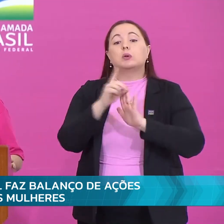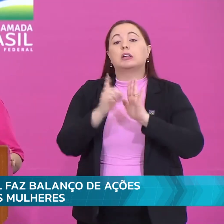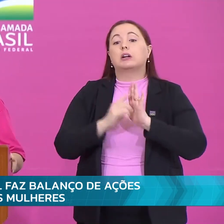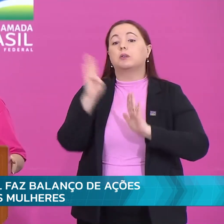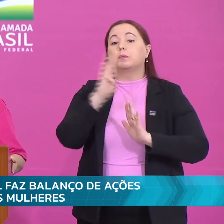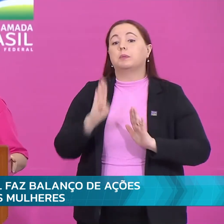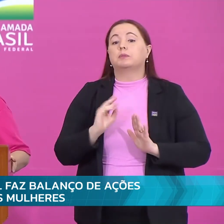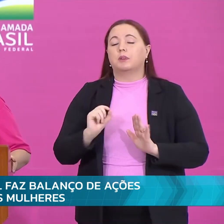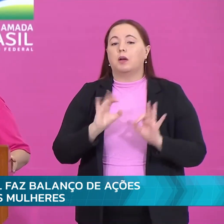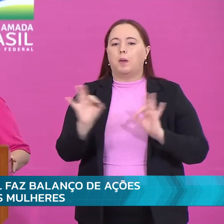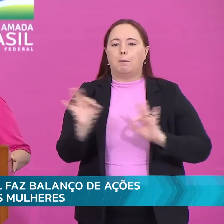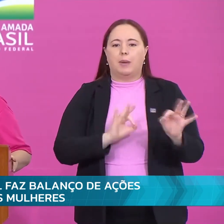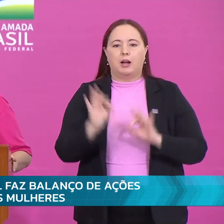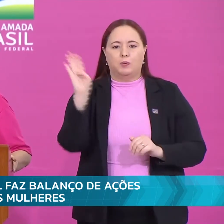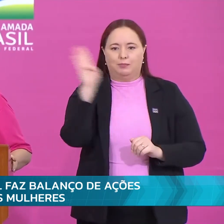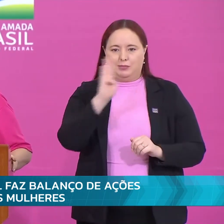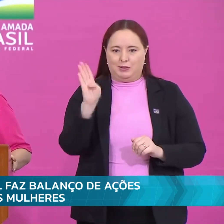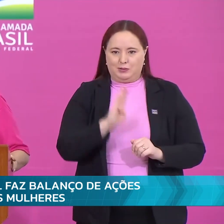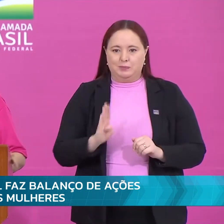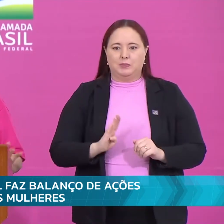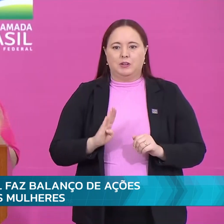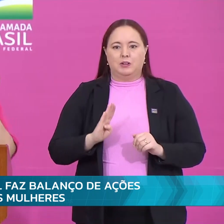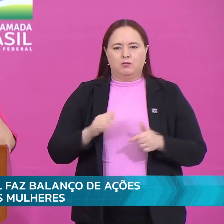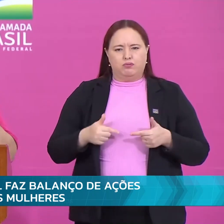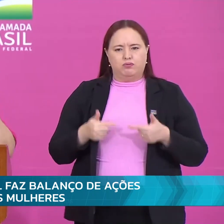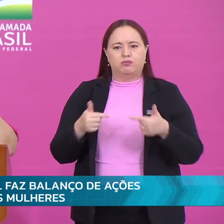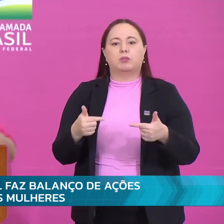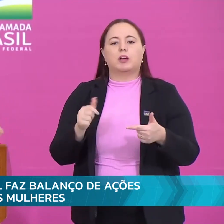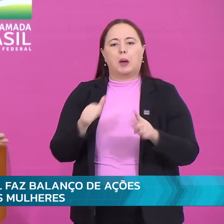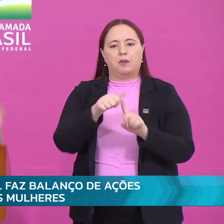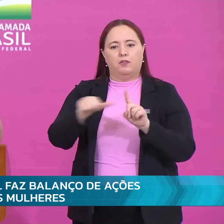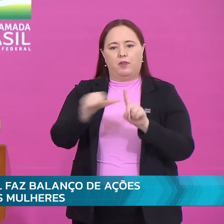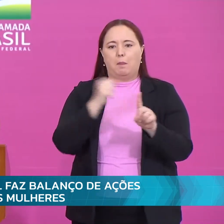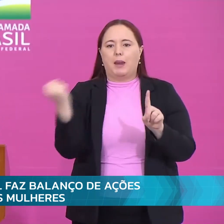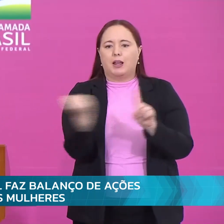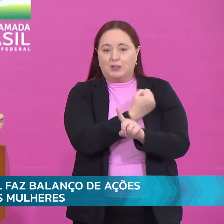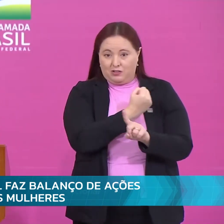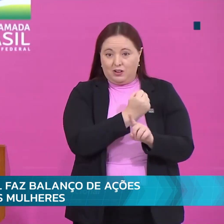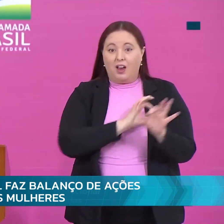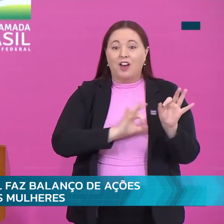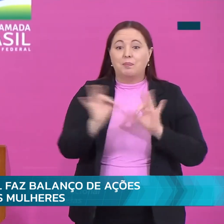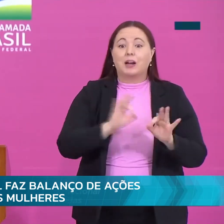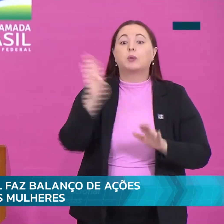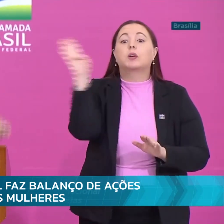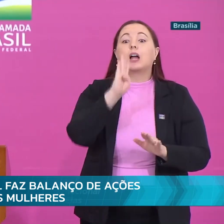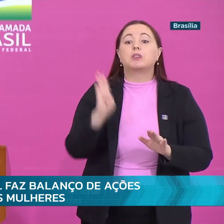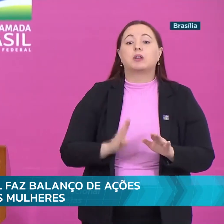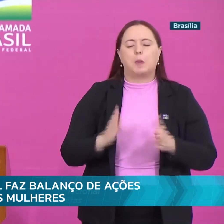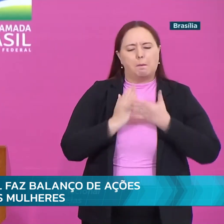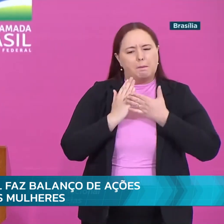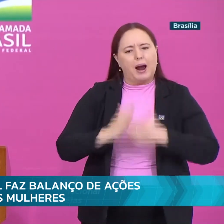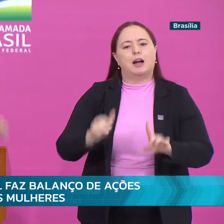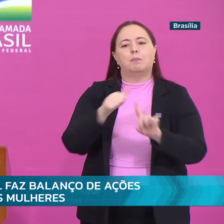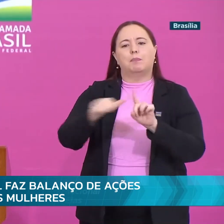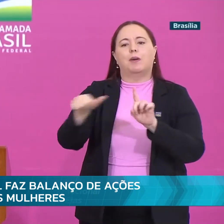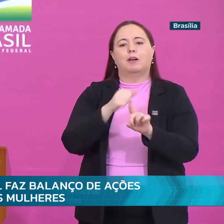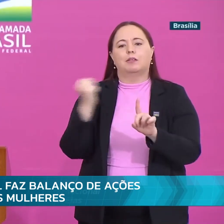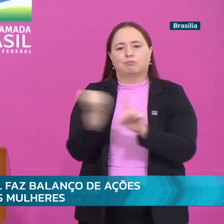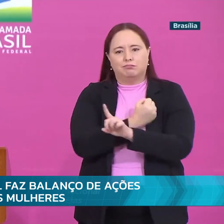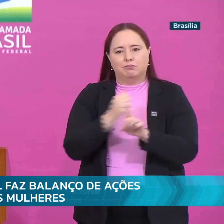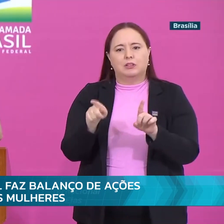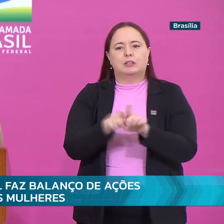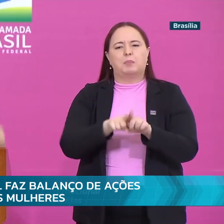feminicídio. O Plano Nacional de Enfrentamento ao Feminicídio. Plano Nacional de Enfrentamento